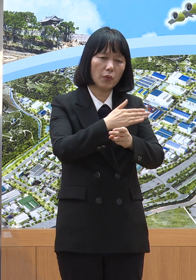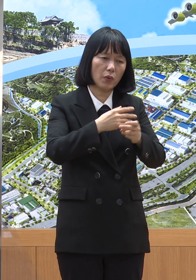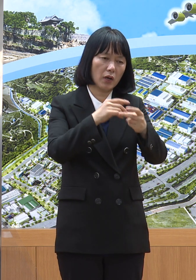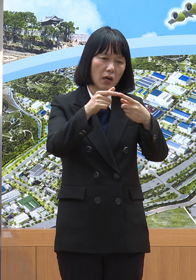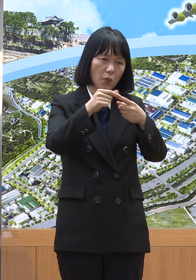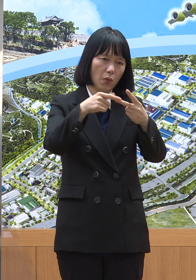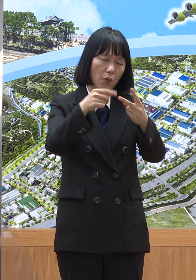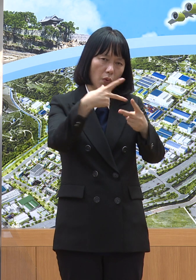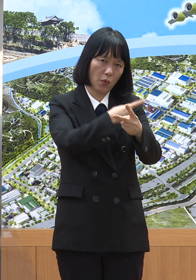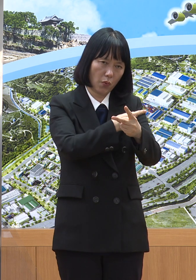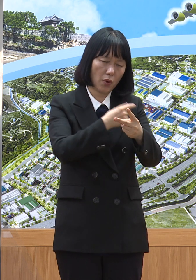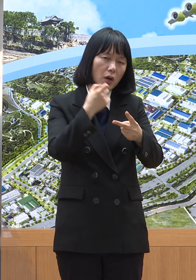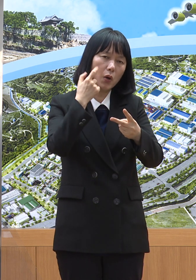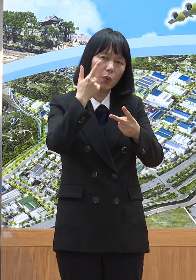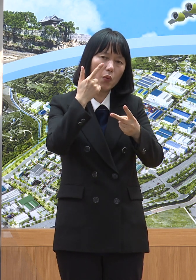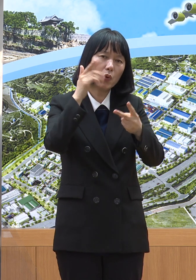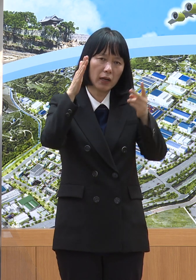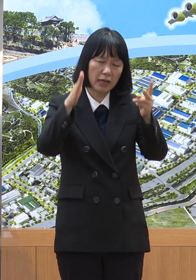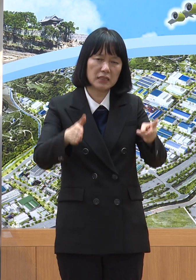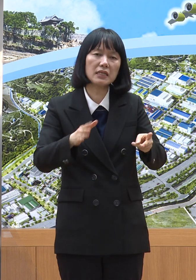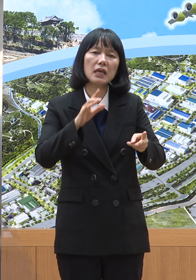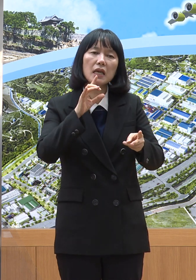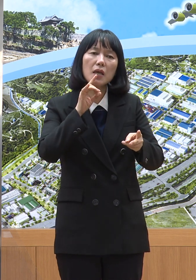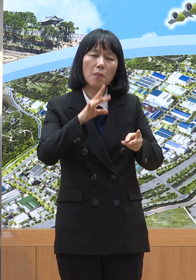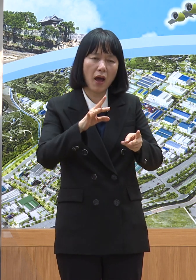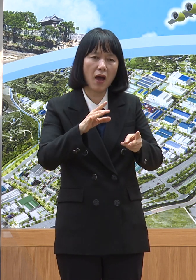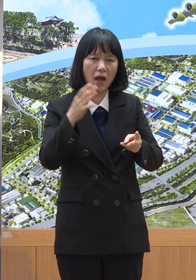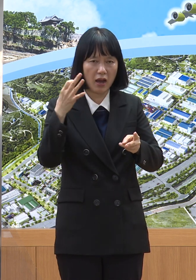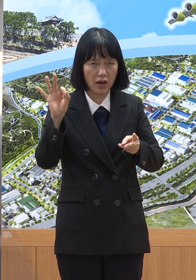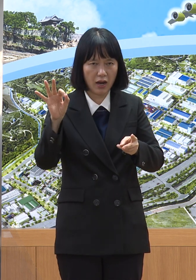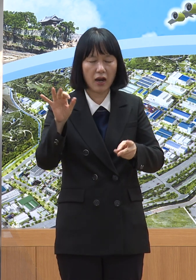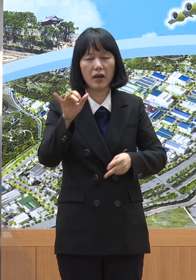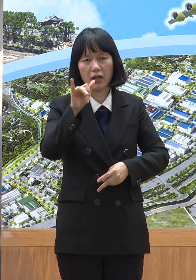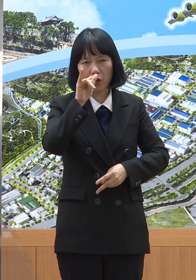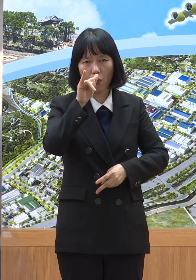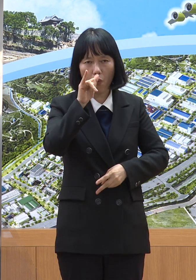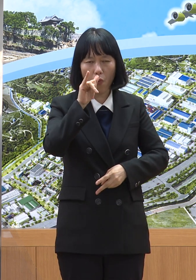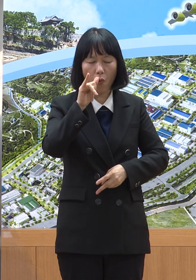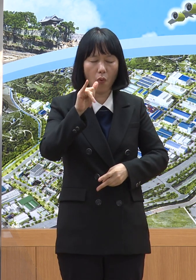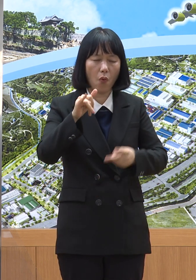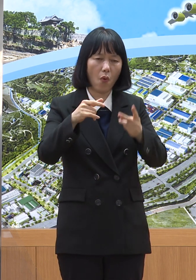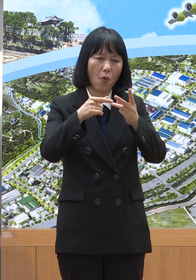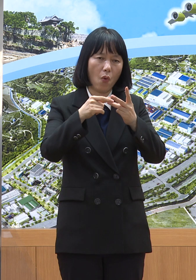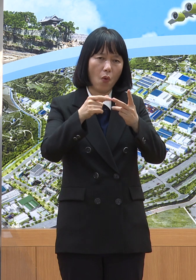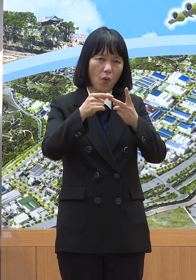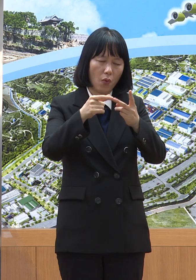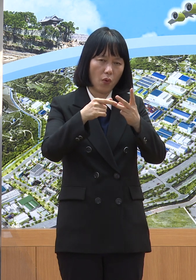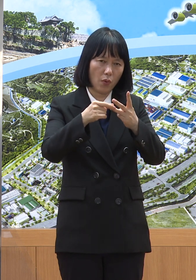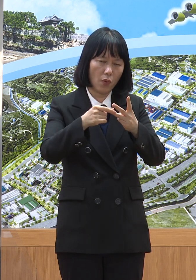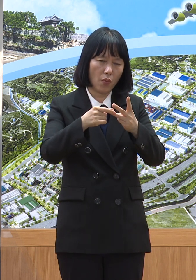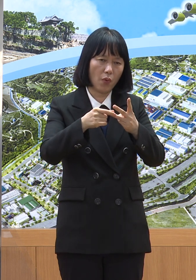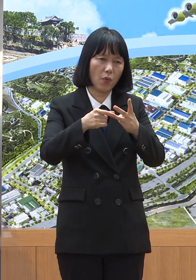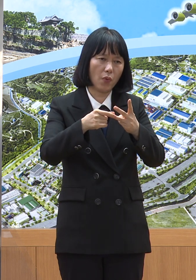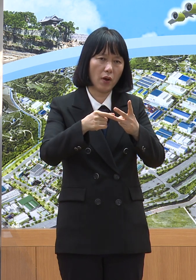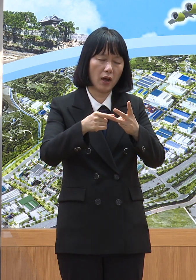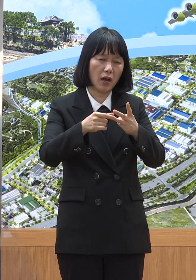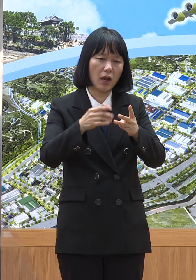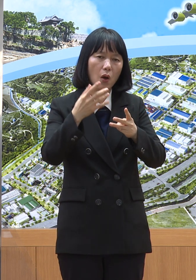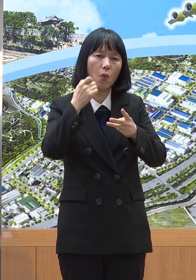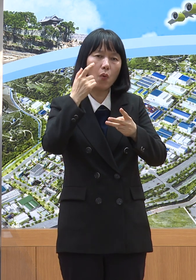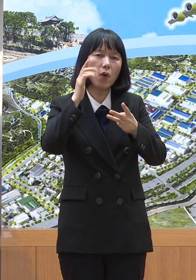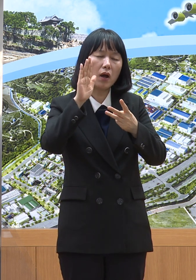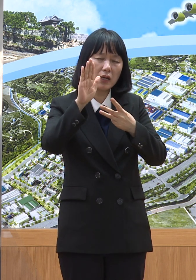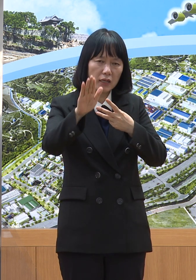접종 완료일로부터 6개월까지만 방역 패스가 유효하게 되므로 2차 접종 후 기관이